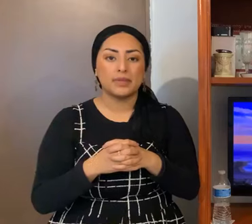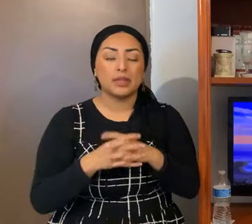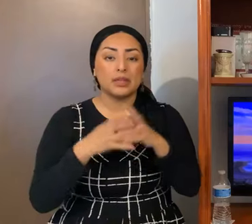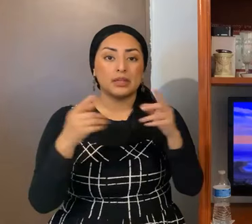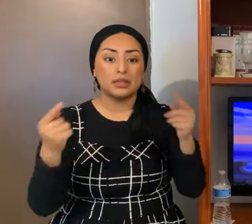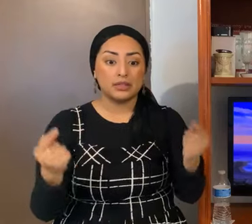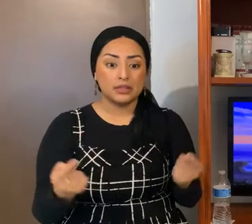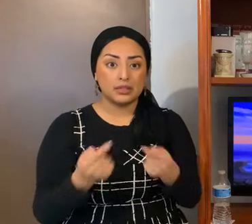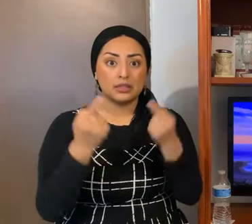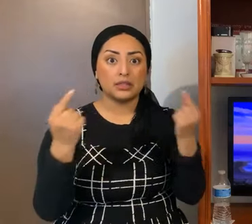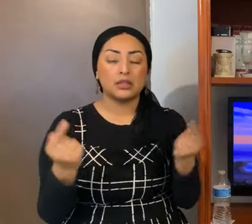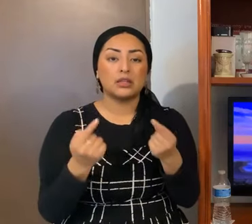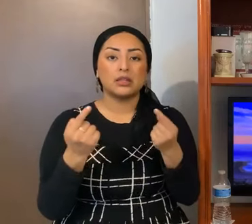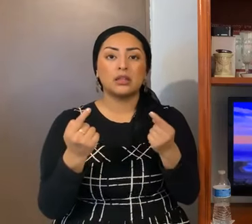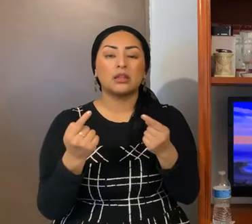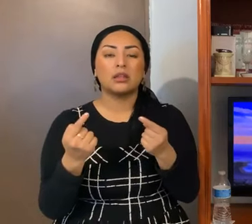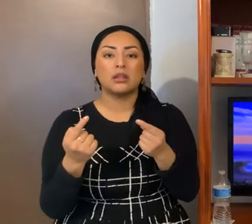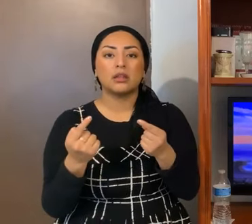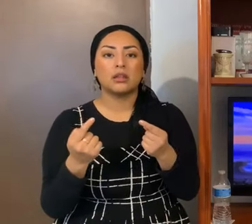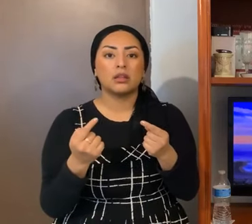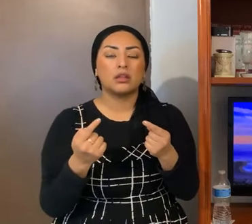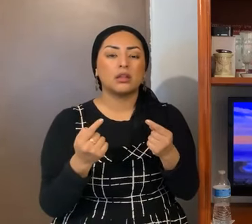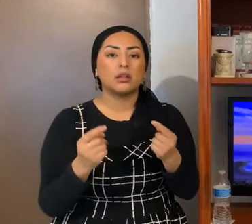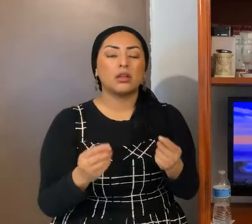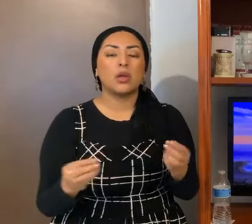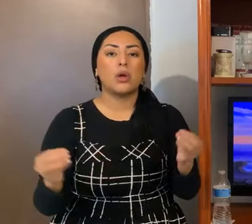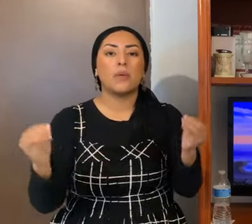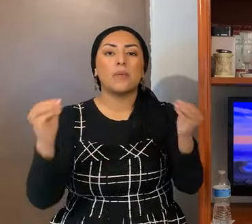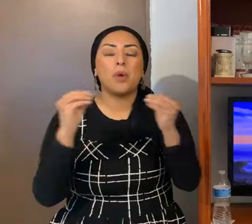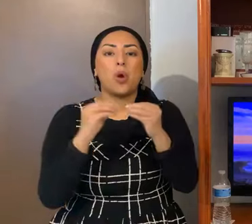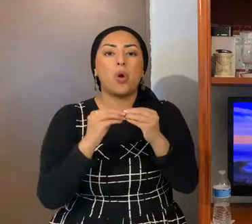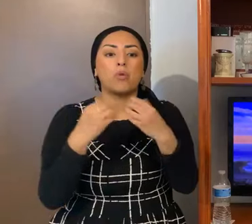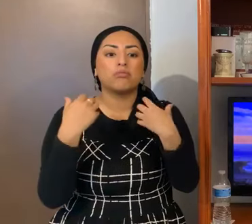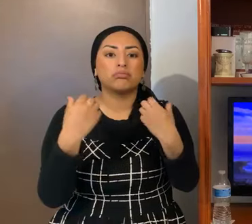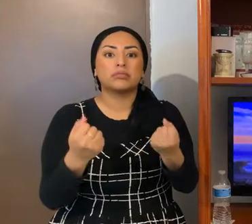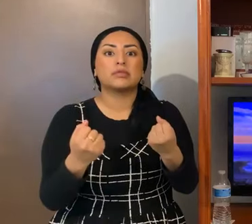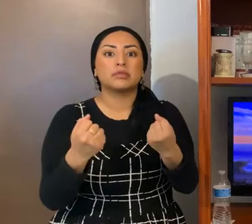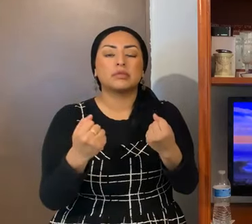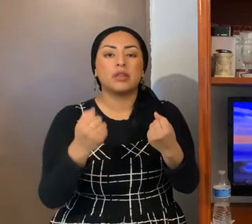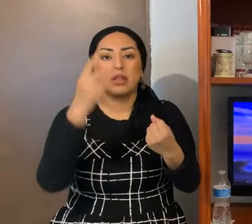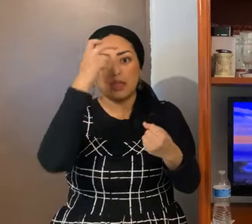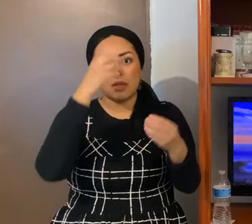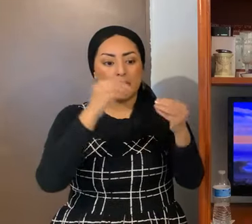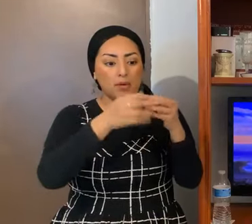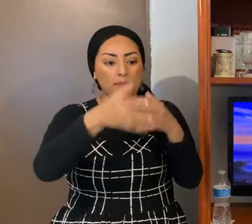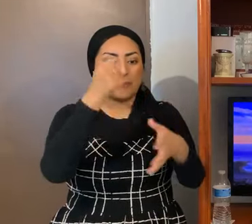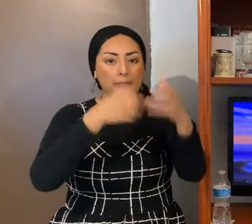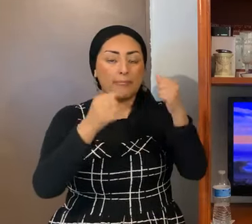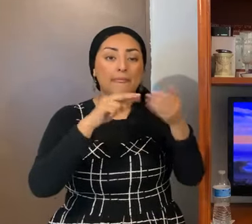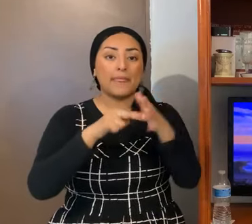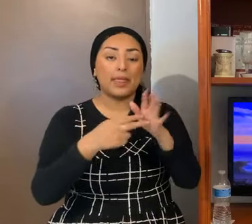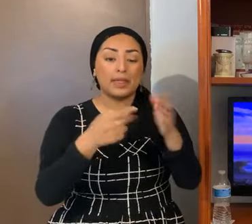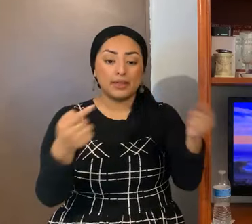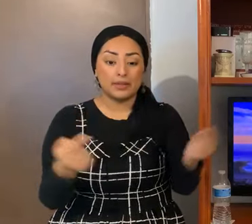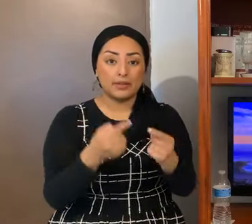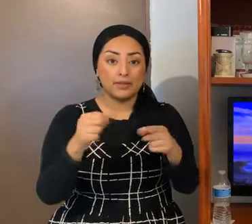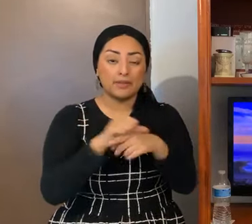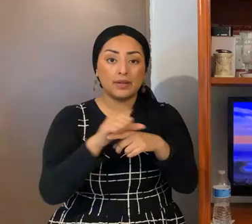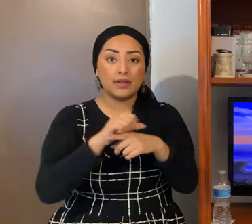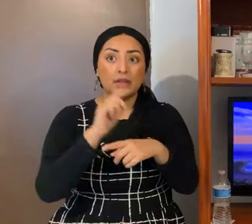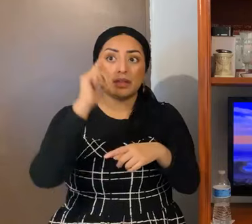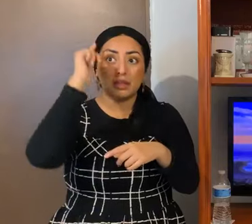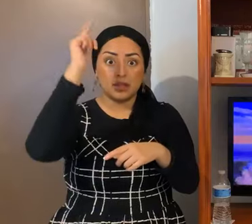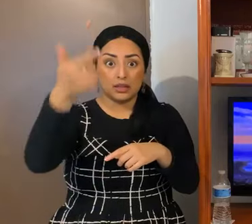el pecado va a ir tomando más de sí. Hasatán va a tomar más de esa persona y entonces los pecados que hará